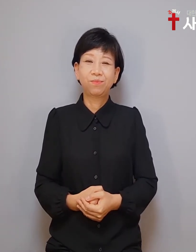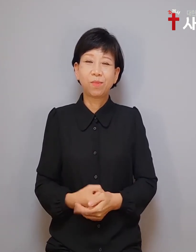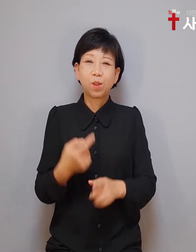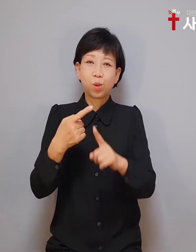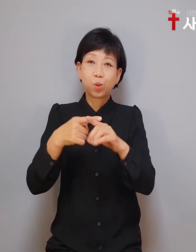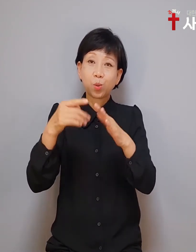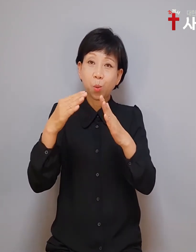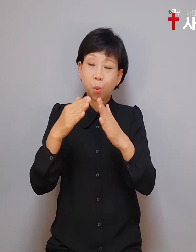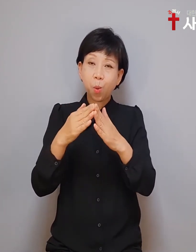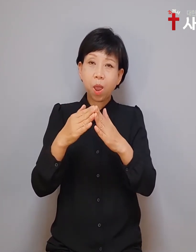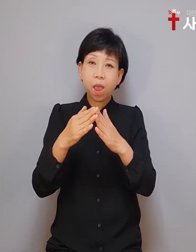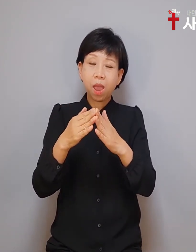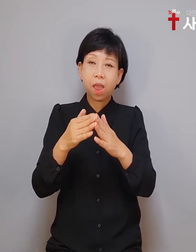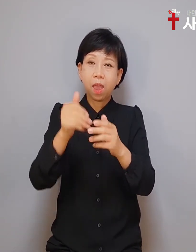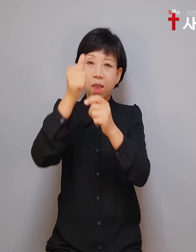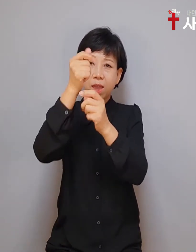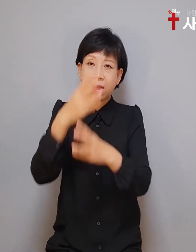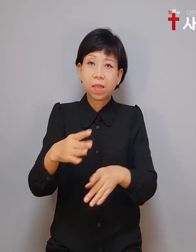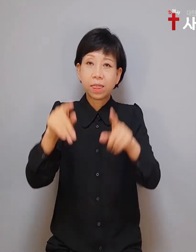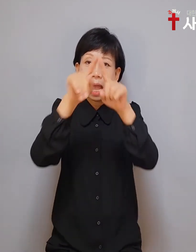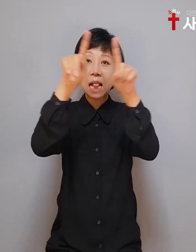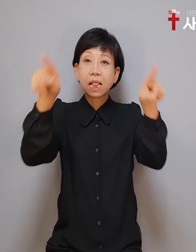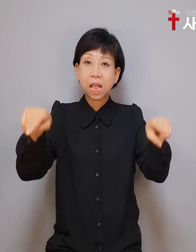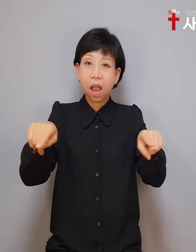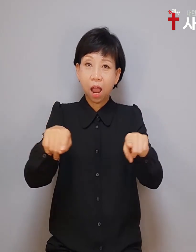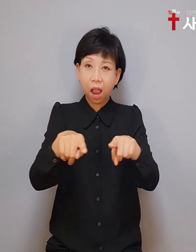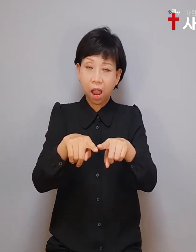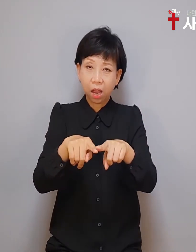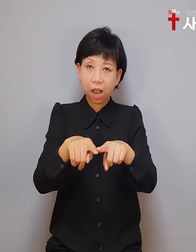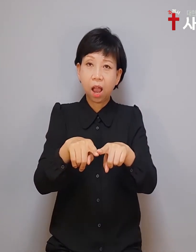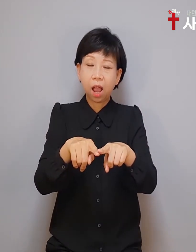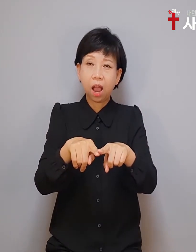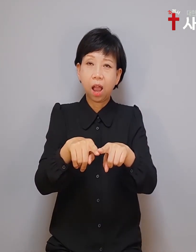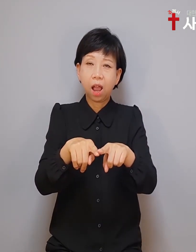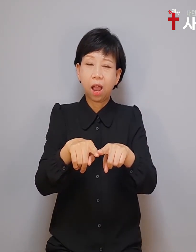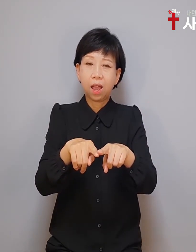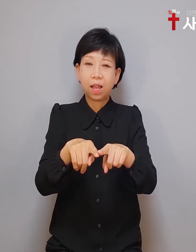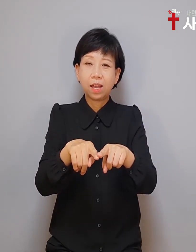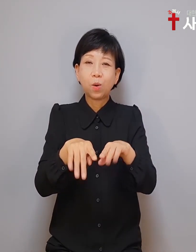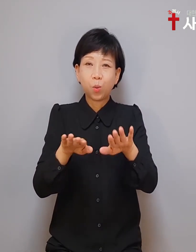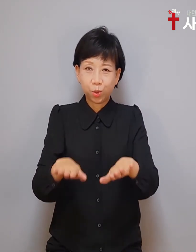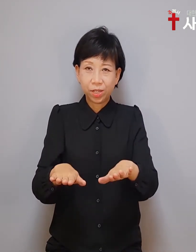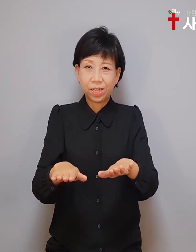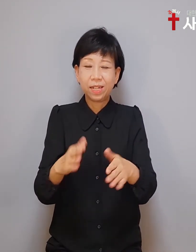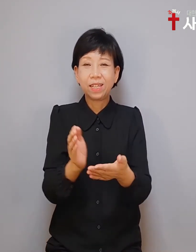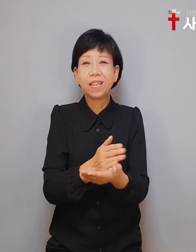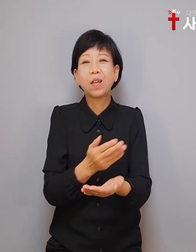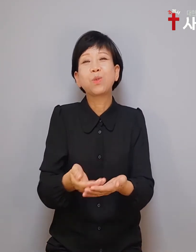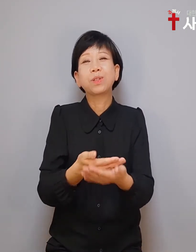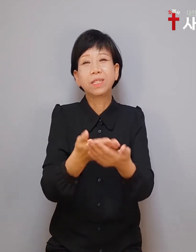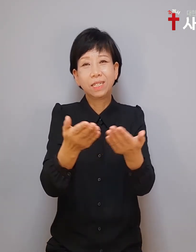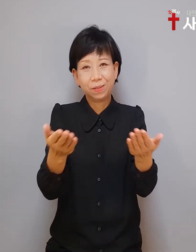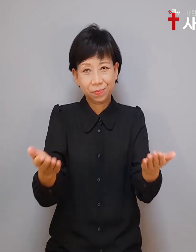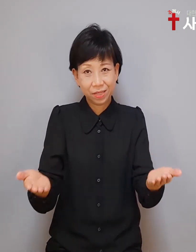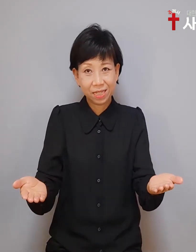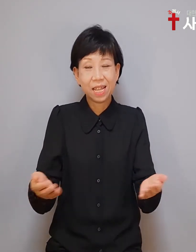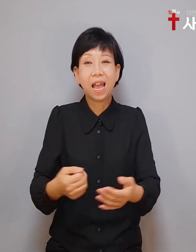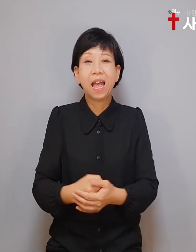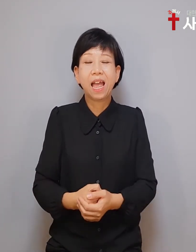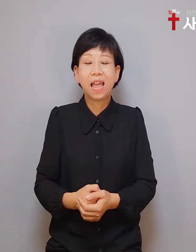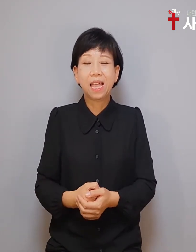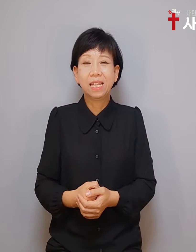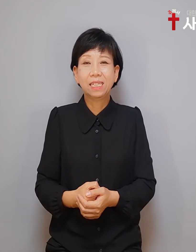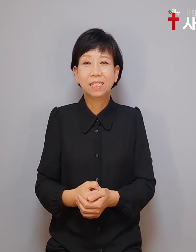벌써 나왔습니다. 그래서 오늘 교회 달력을 드린답니다. 교회 달력 가실 때 또 우리 받아가시면